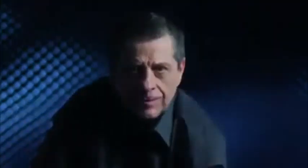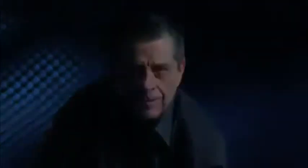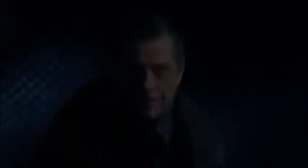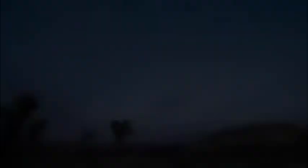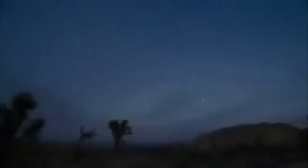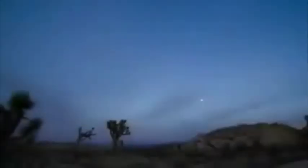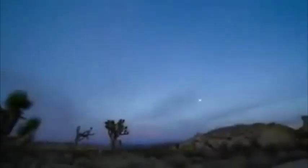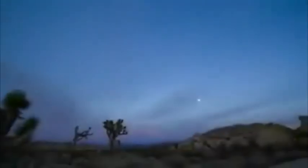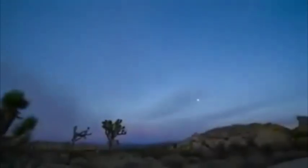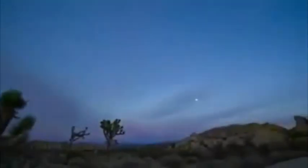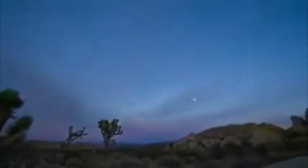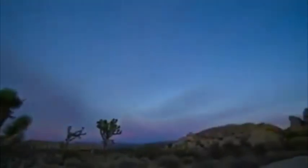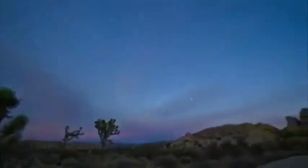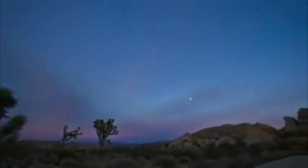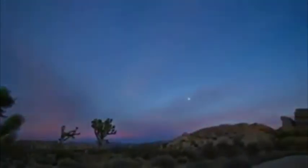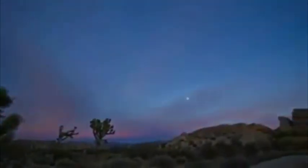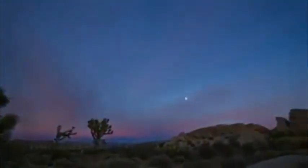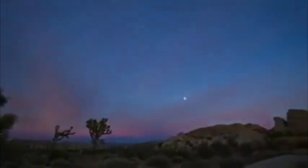virão.